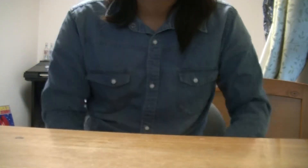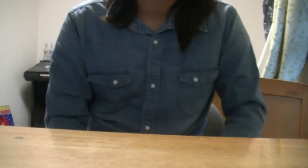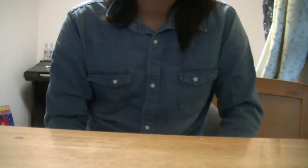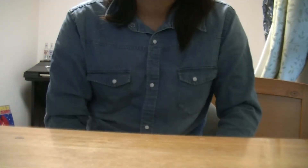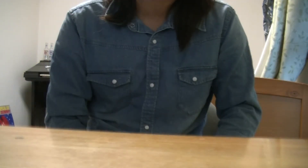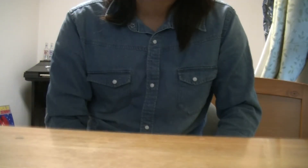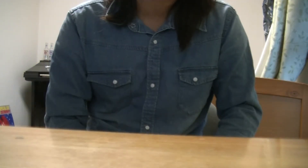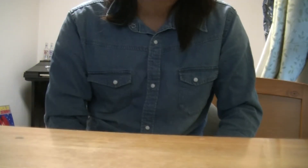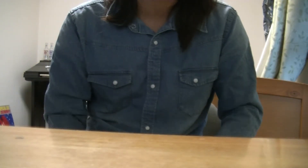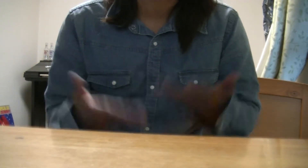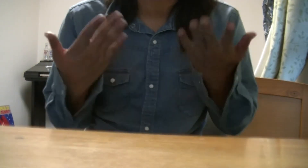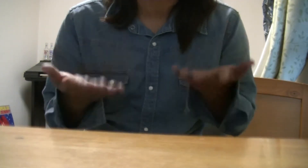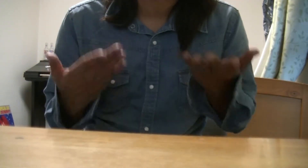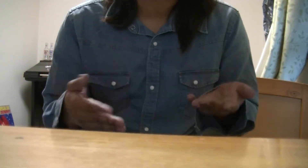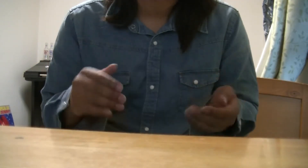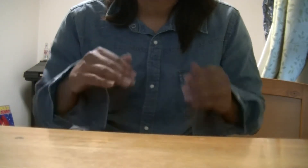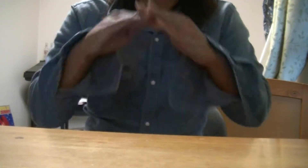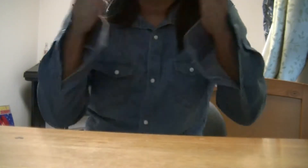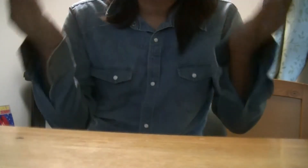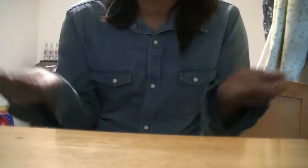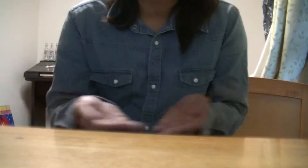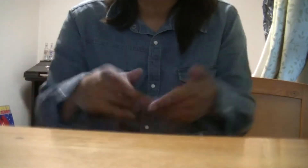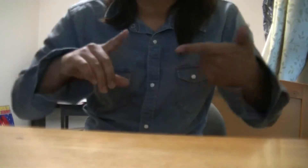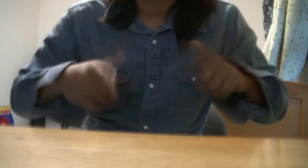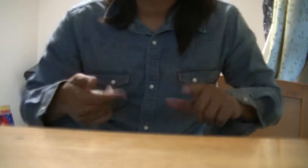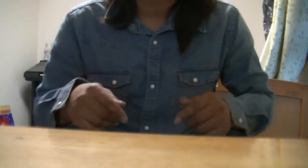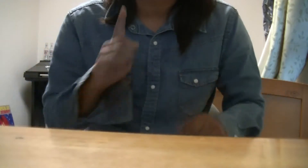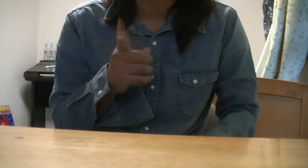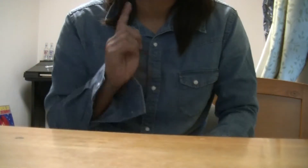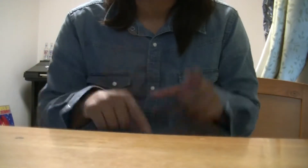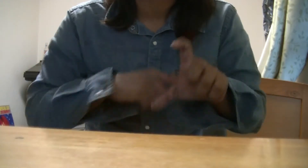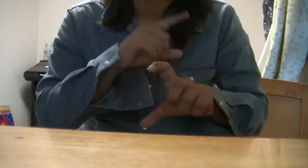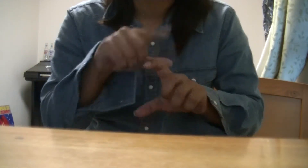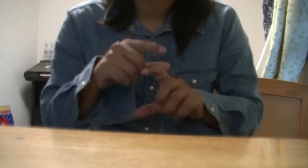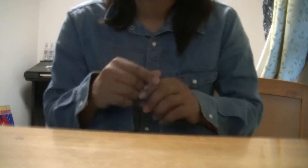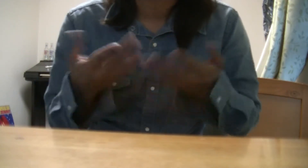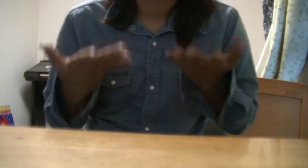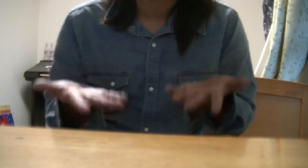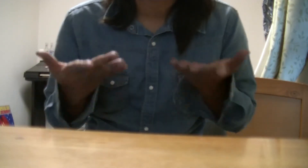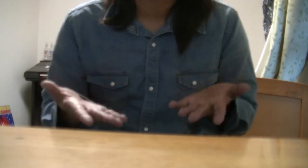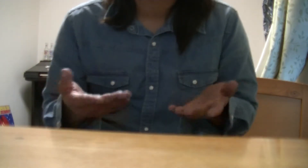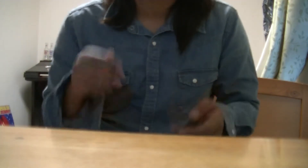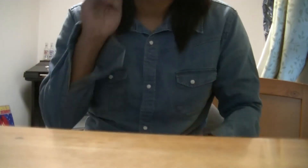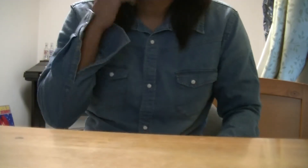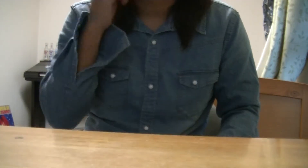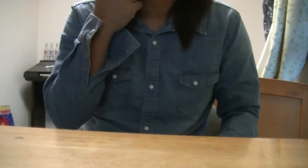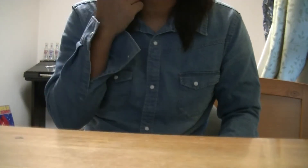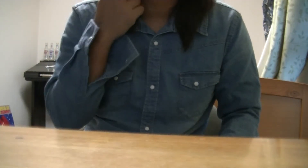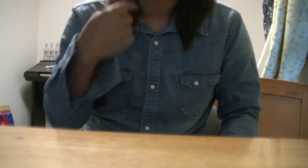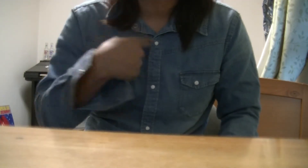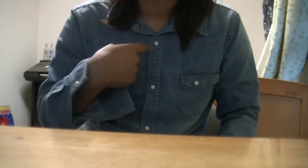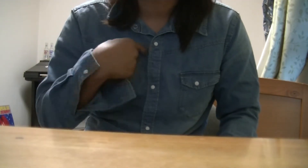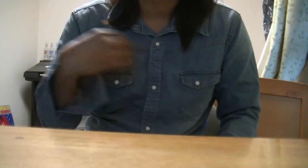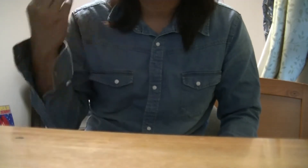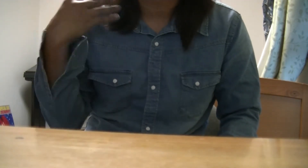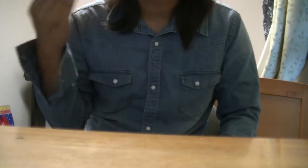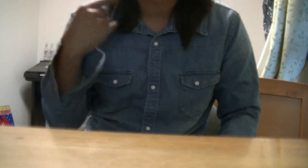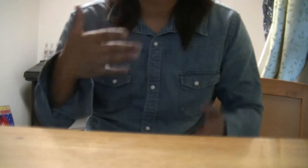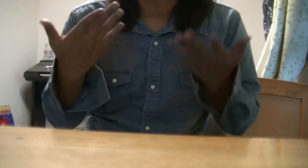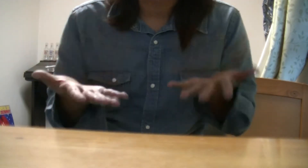宿題は本当は全てじゃないです。もっと言うと、宿題ができなくて自分を責めるなら宿題なんかやんない方がマシ